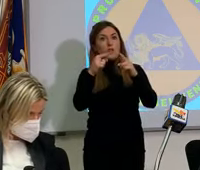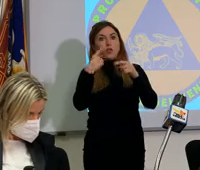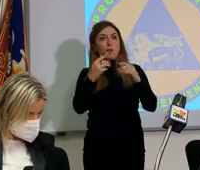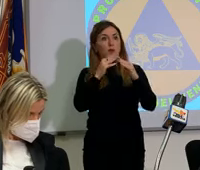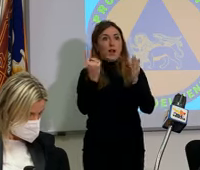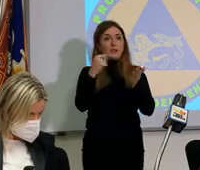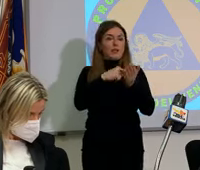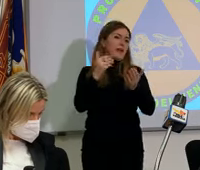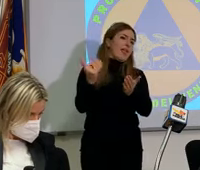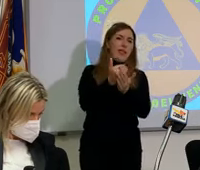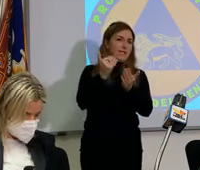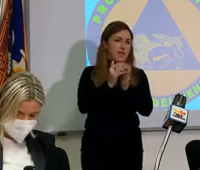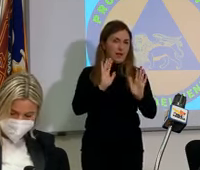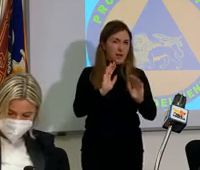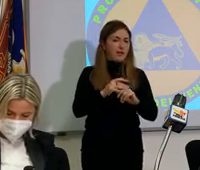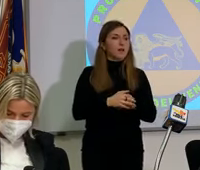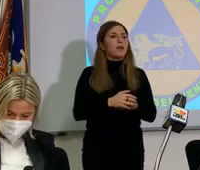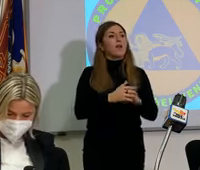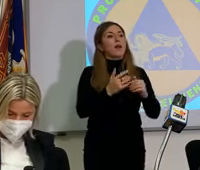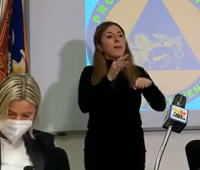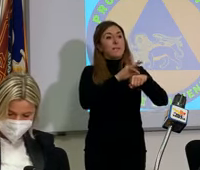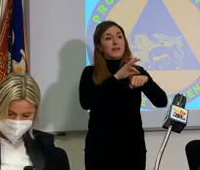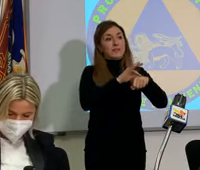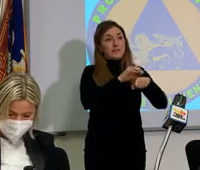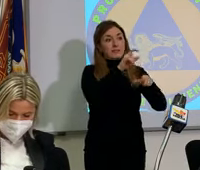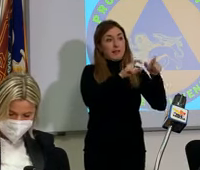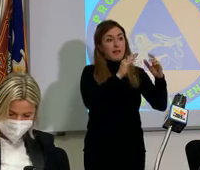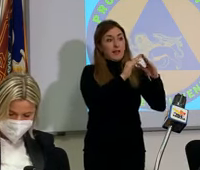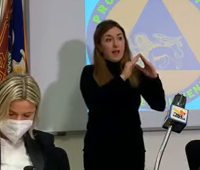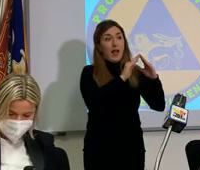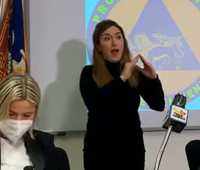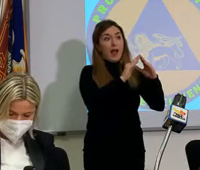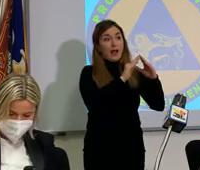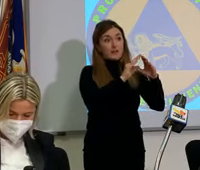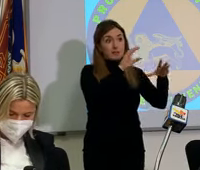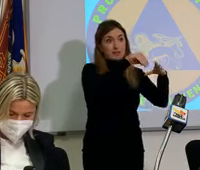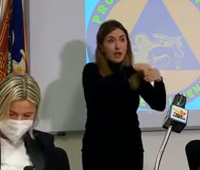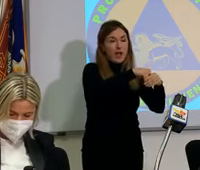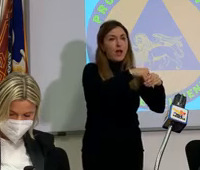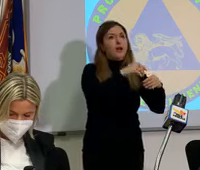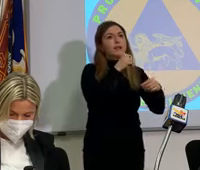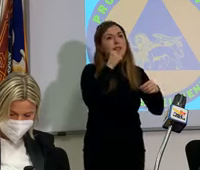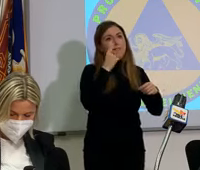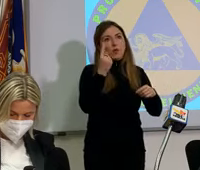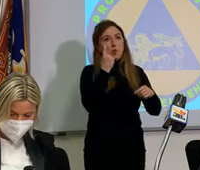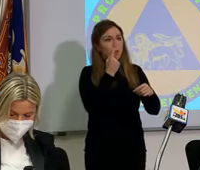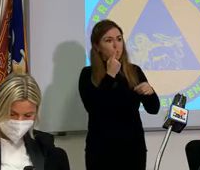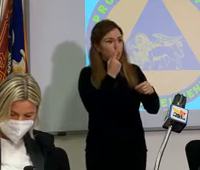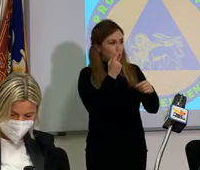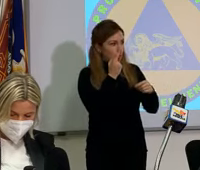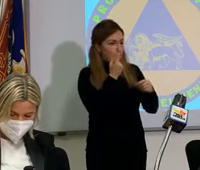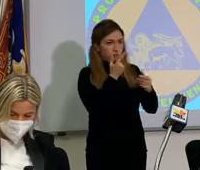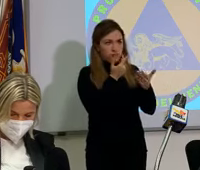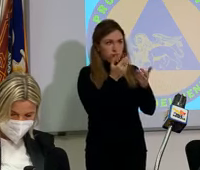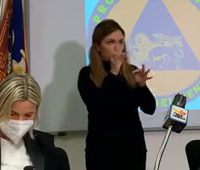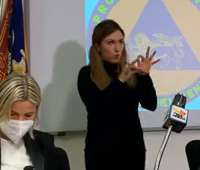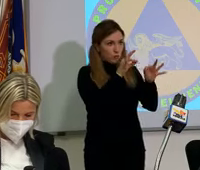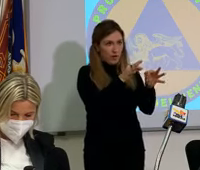lasciare a casa i pazienti vuol dire che qualcun altro li prende in carico perché non gli si può dire sta a casa davanti